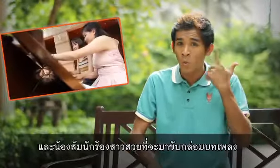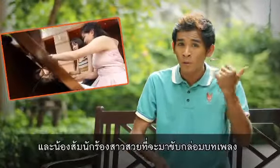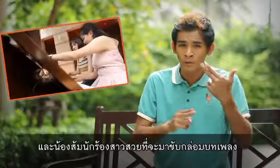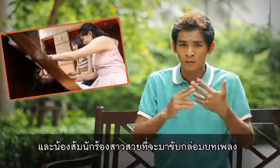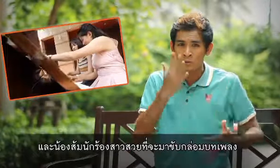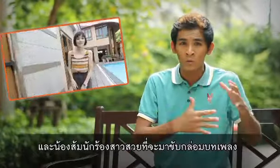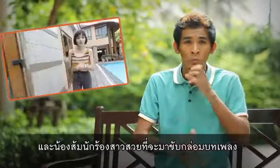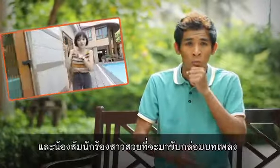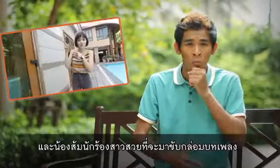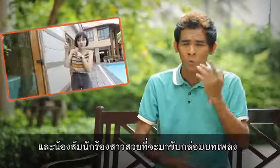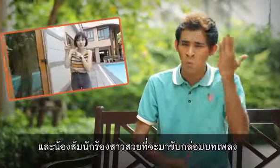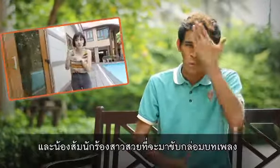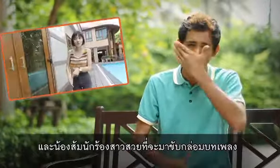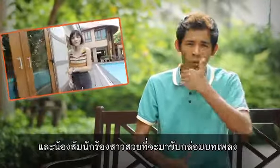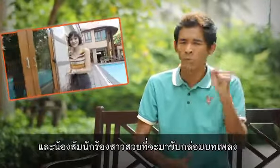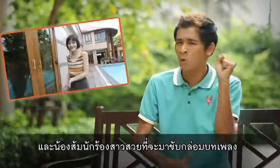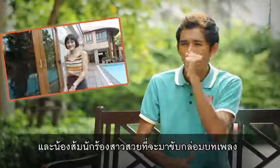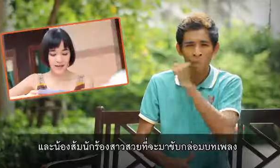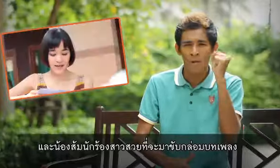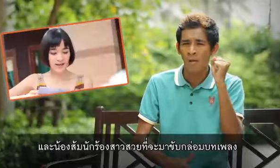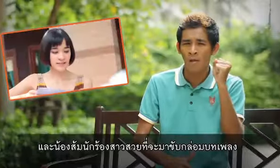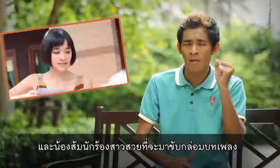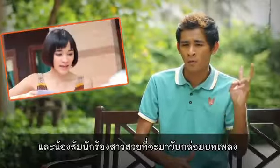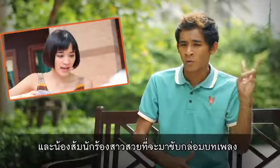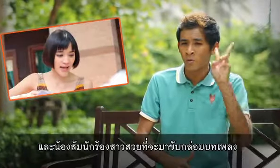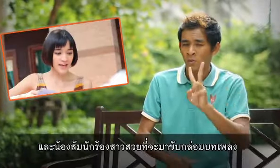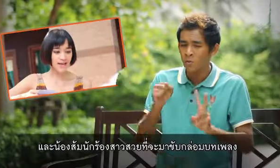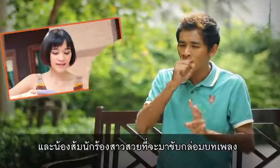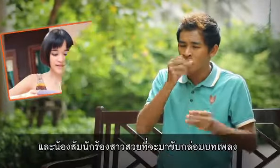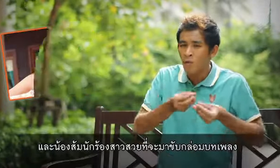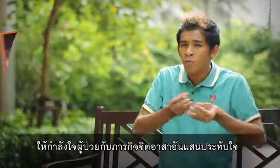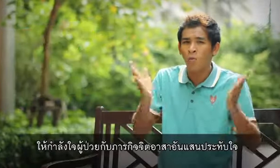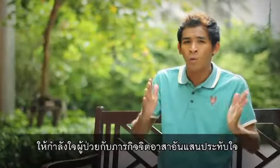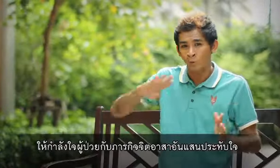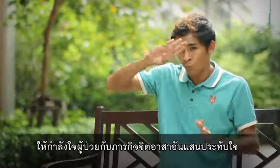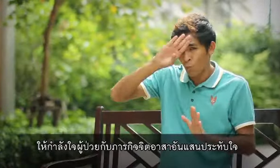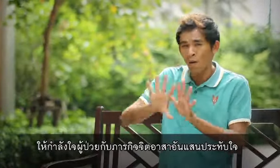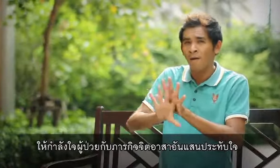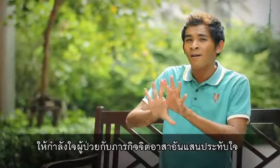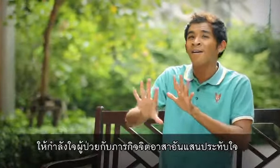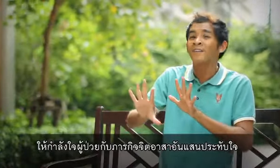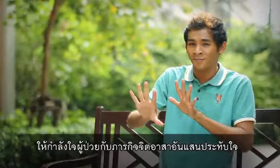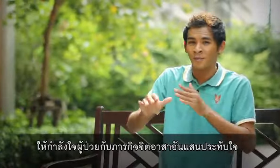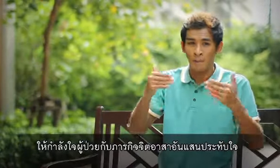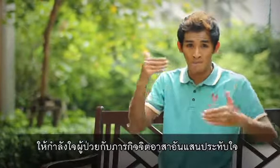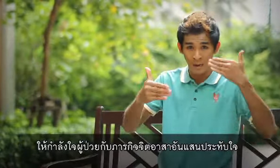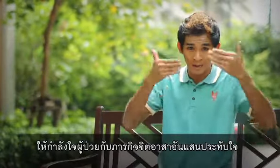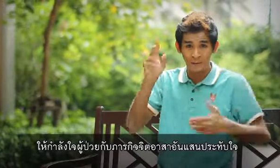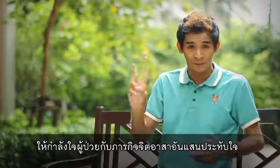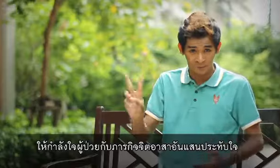และน้องส้มนักร้องสาวสวยที่จะมาขับกล่อมบทเพลงให้กำลังใจผู้ป่วยกับภารกิจ